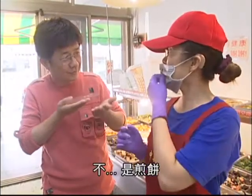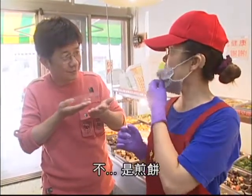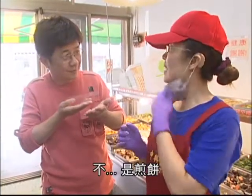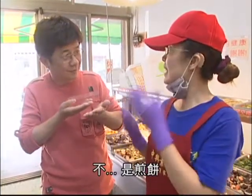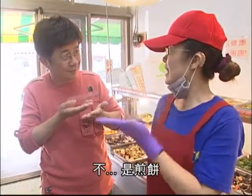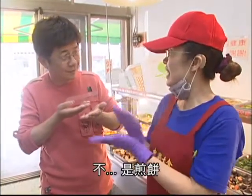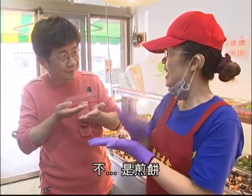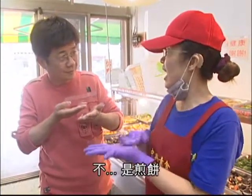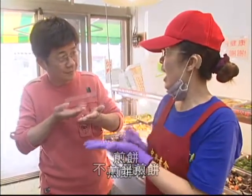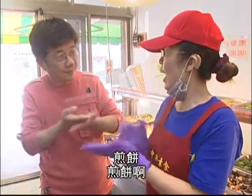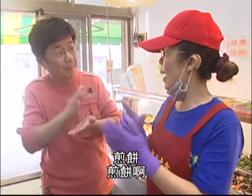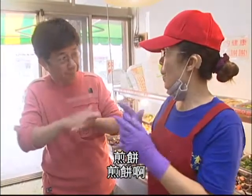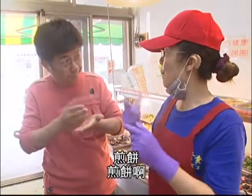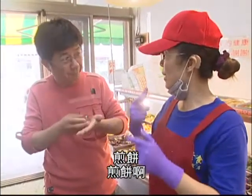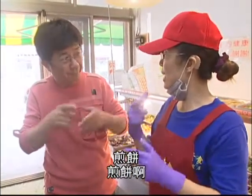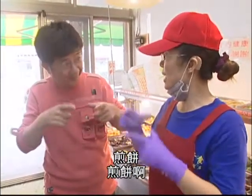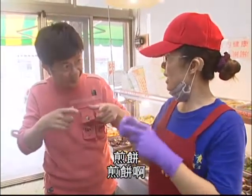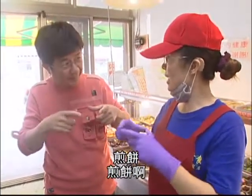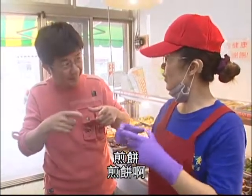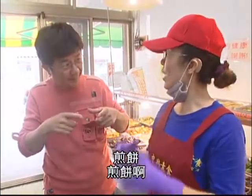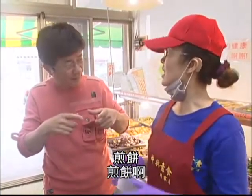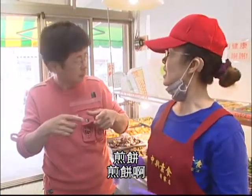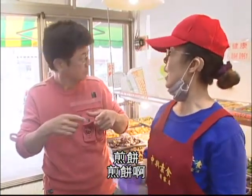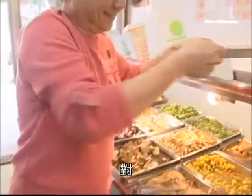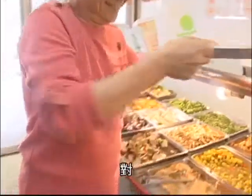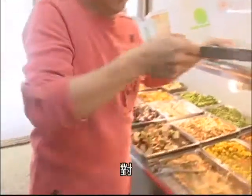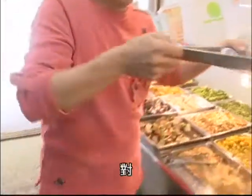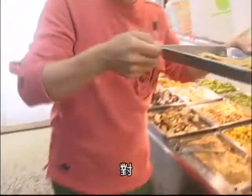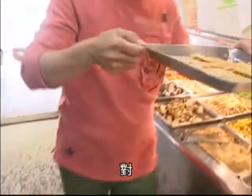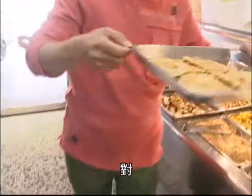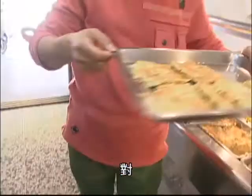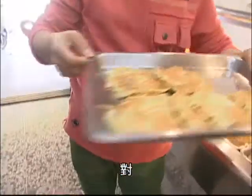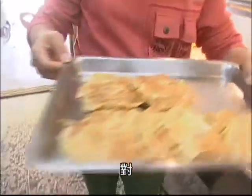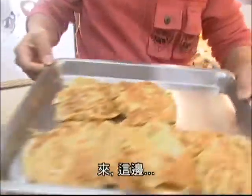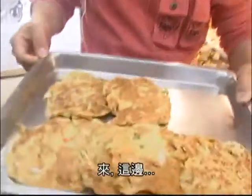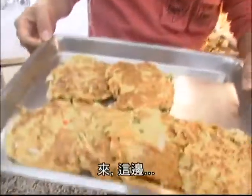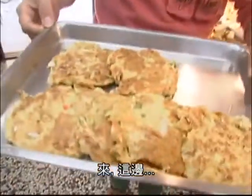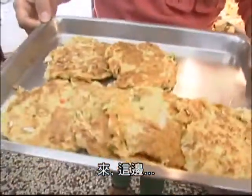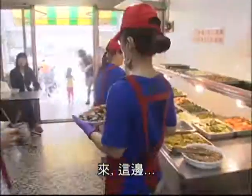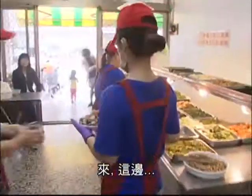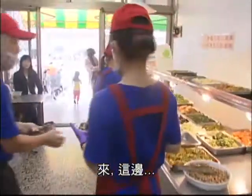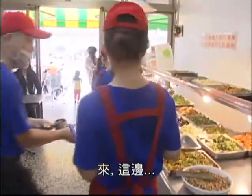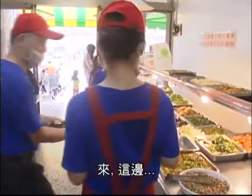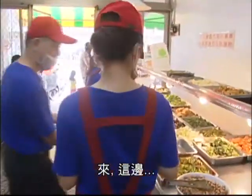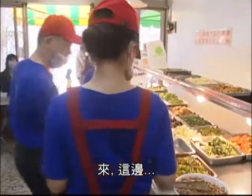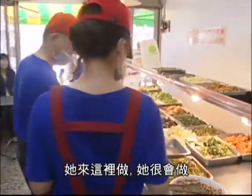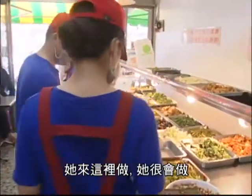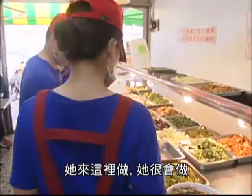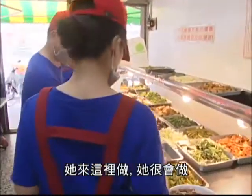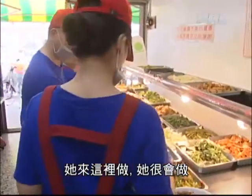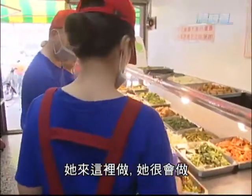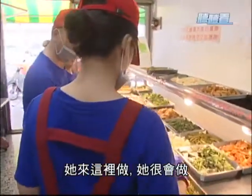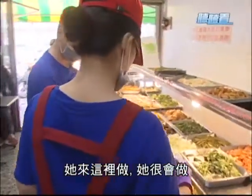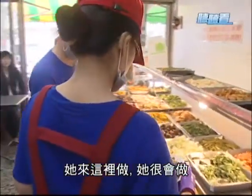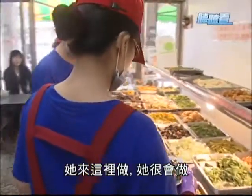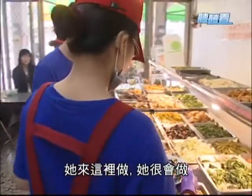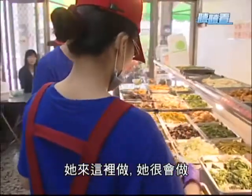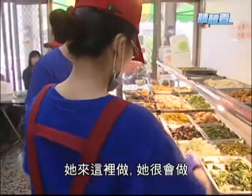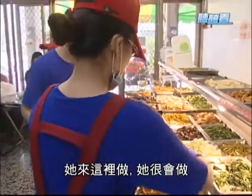哦， 煎 哦，煎饼啊， 对。 来 这边，伊来这里做吼，伊真好做，做了